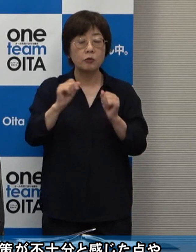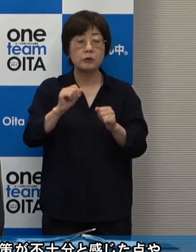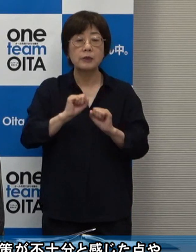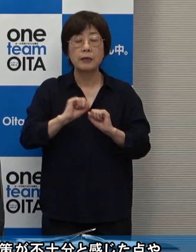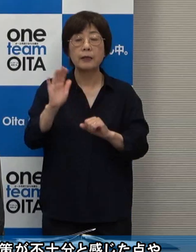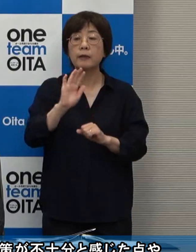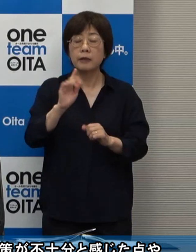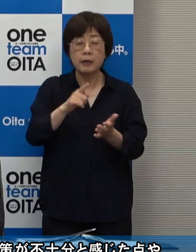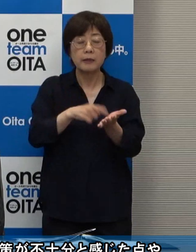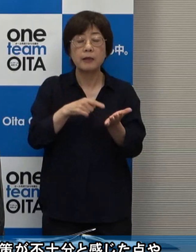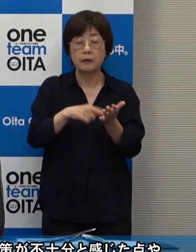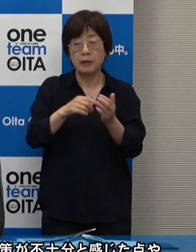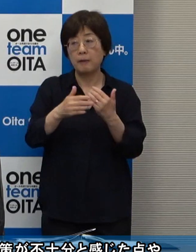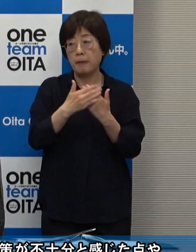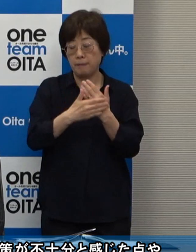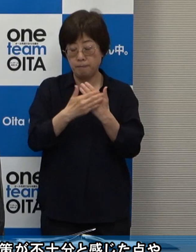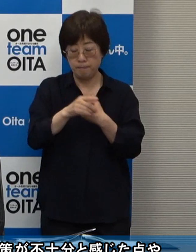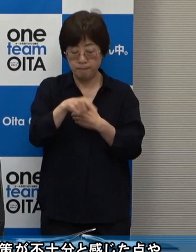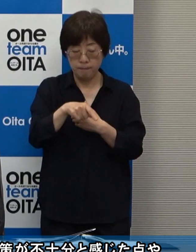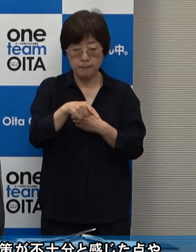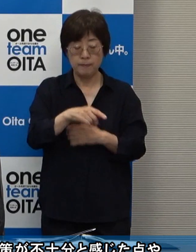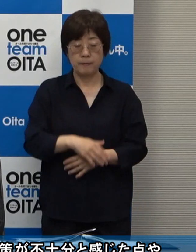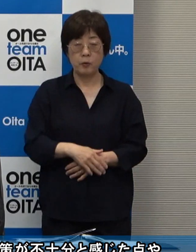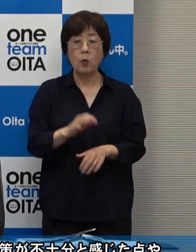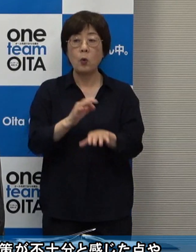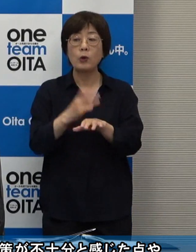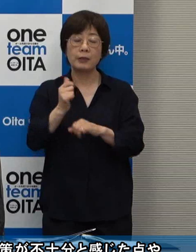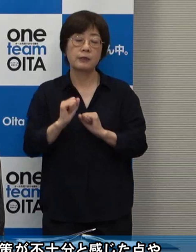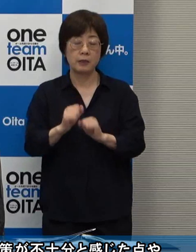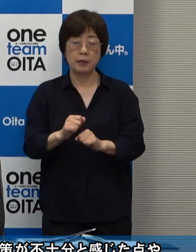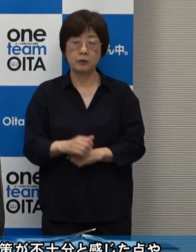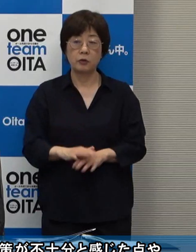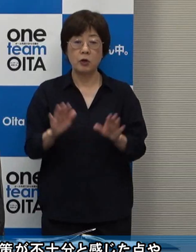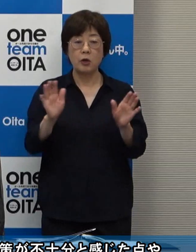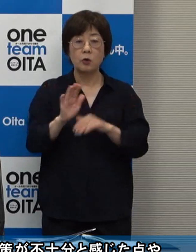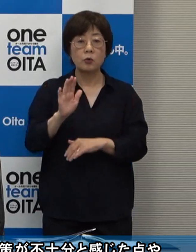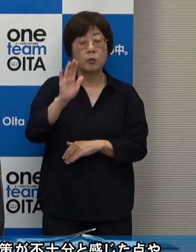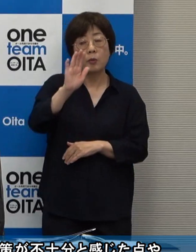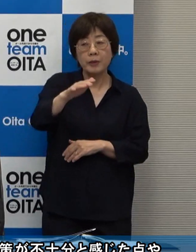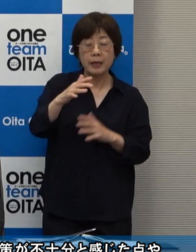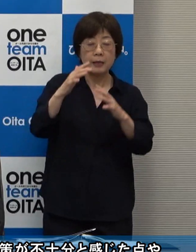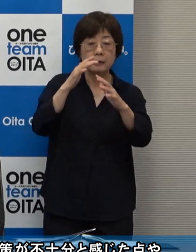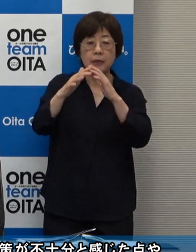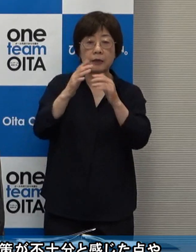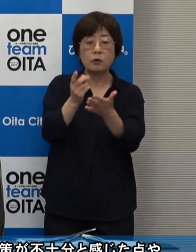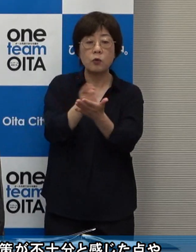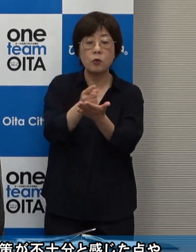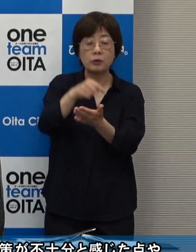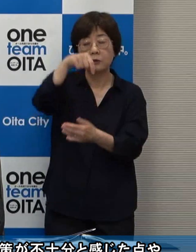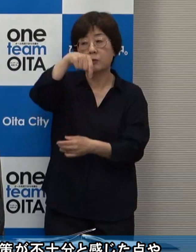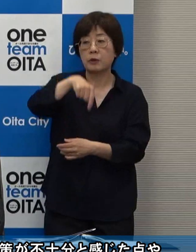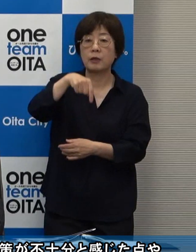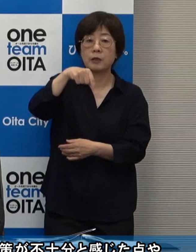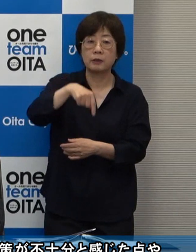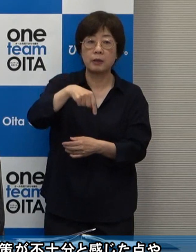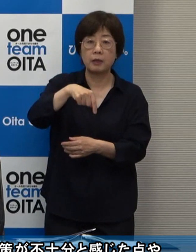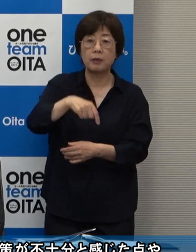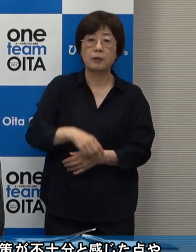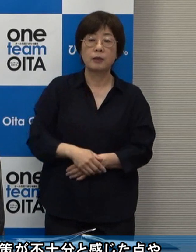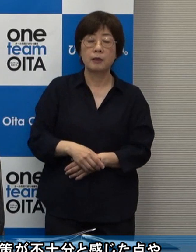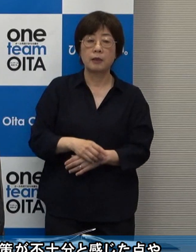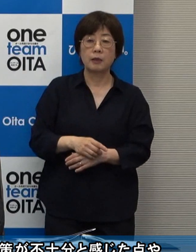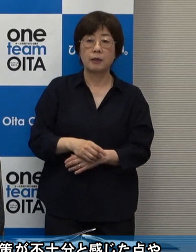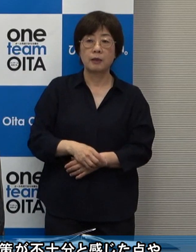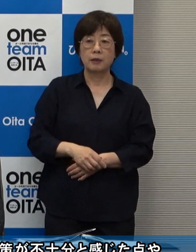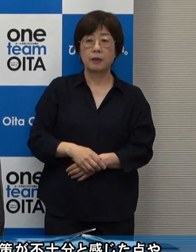で、そしてその子ども未来戦略方針の中で、参加している委員がおっしゃった